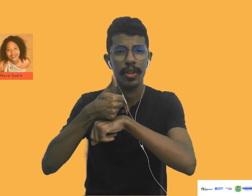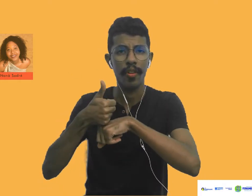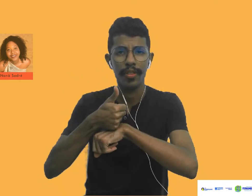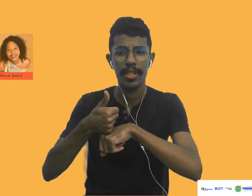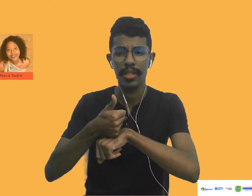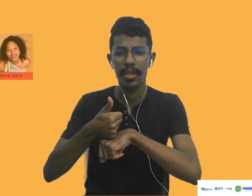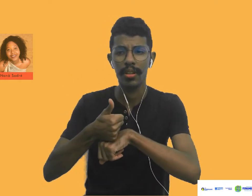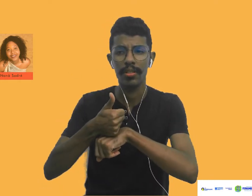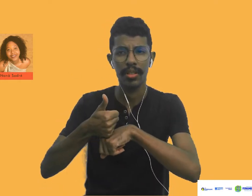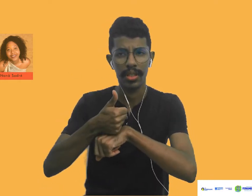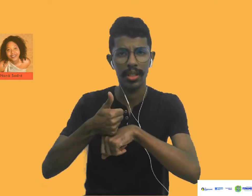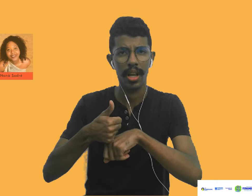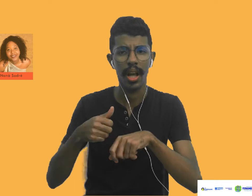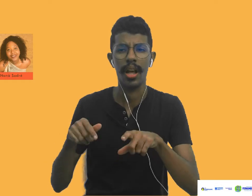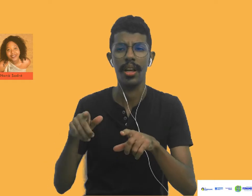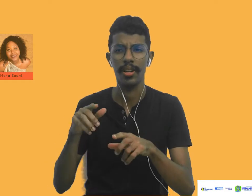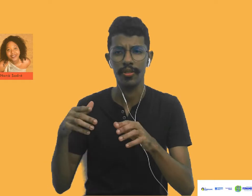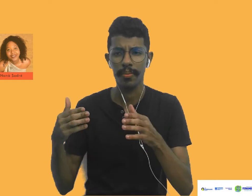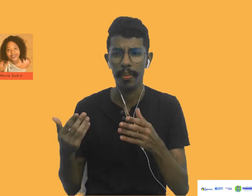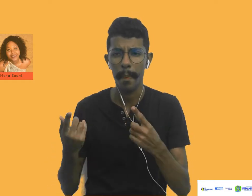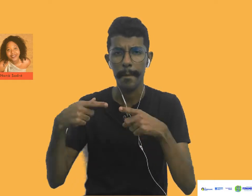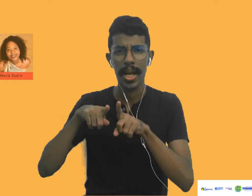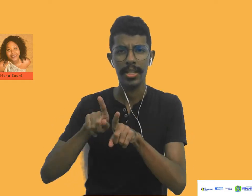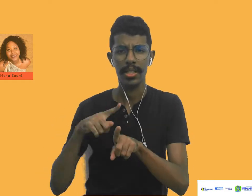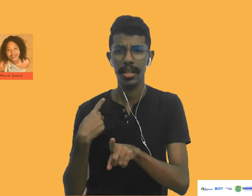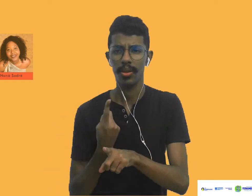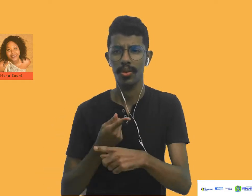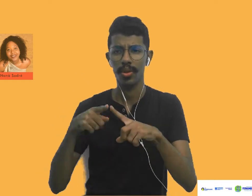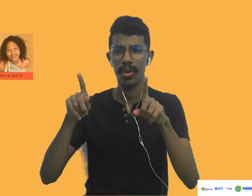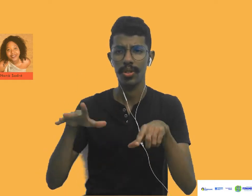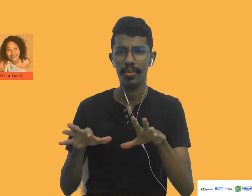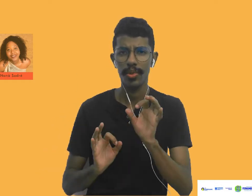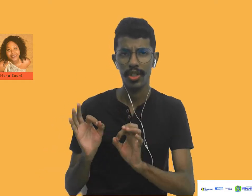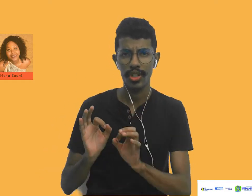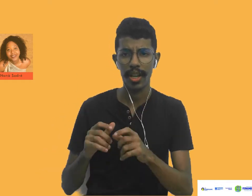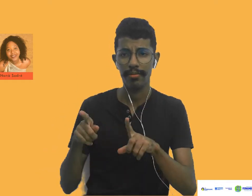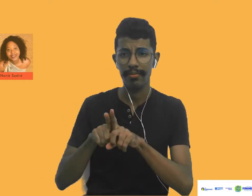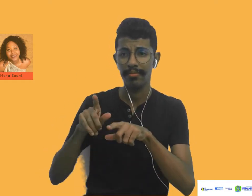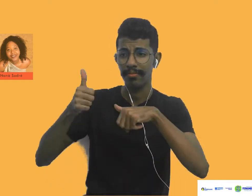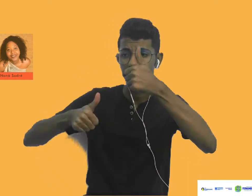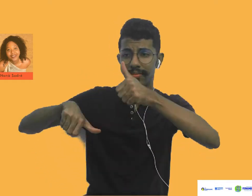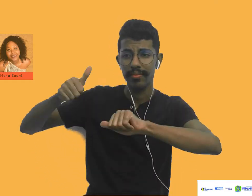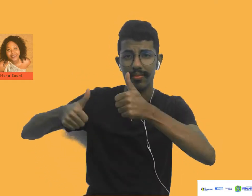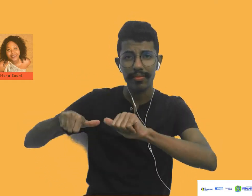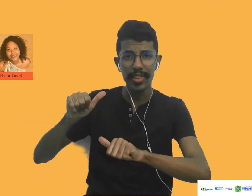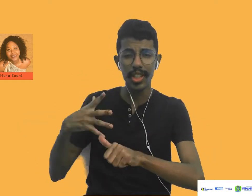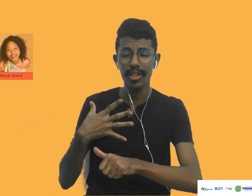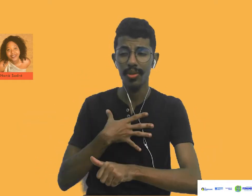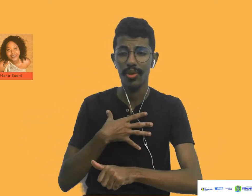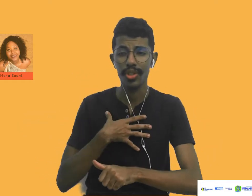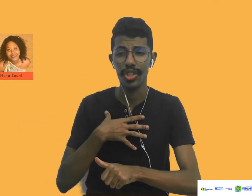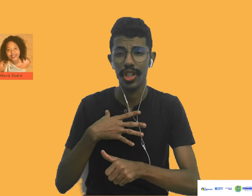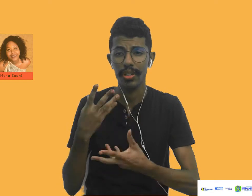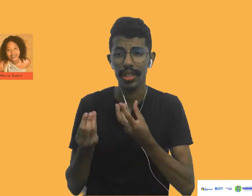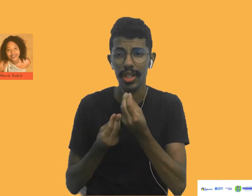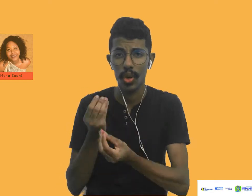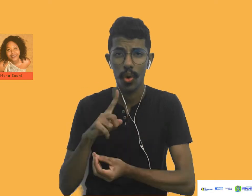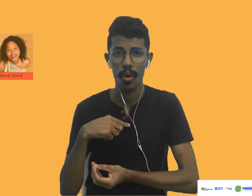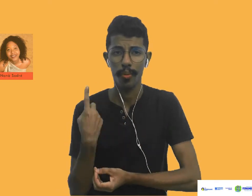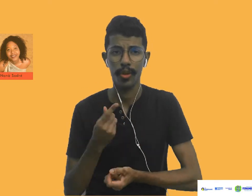recrutamos profissionais e parceiros para os nossos projetos, sabe? Avaliamos isso,